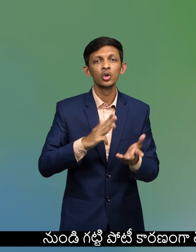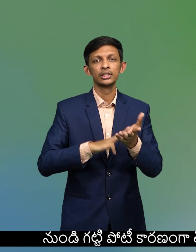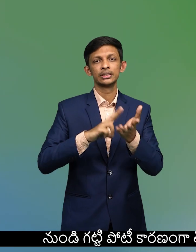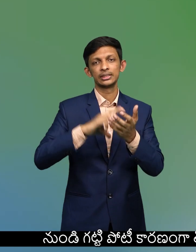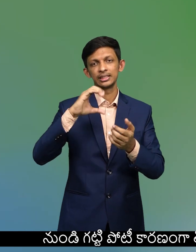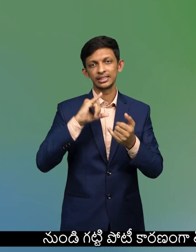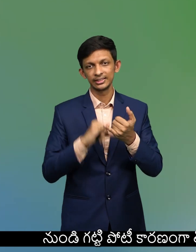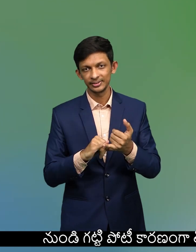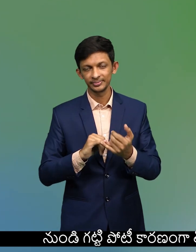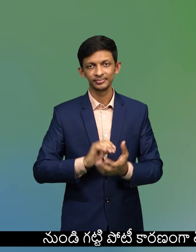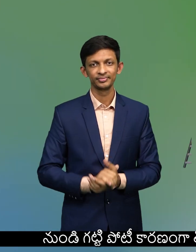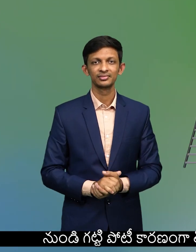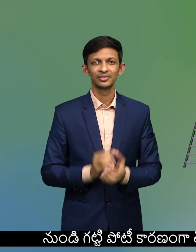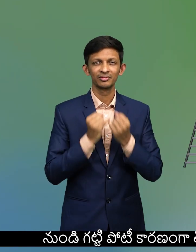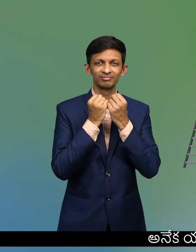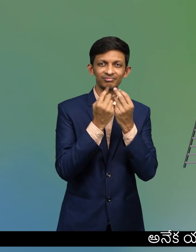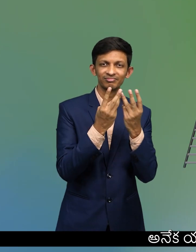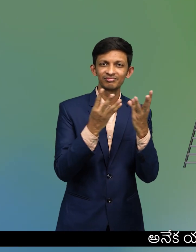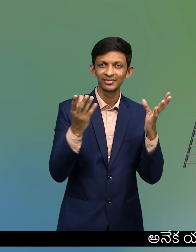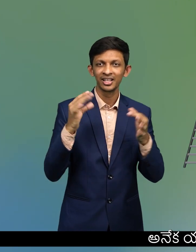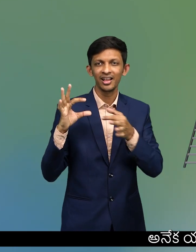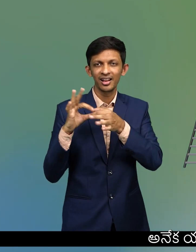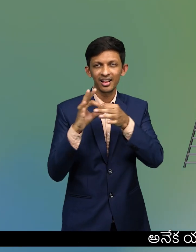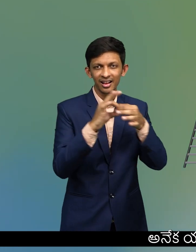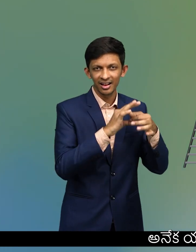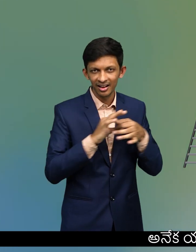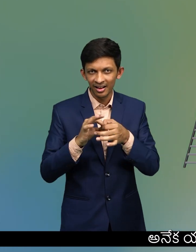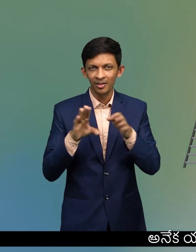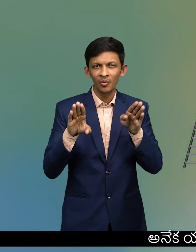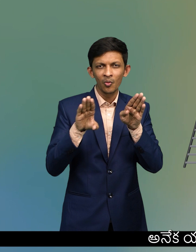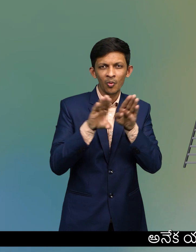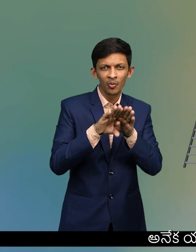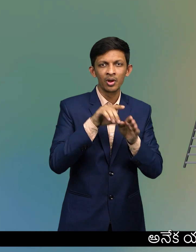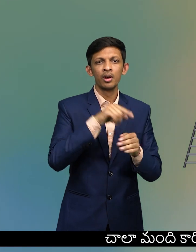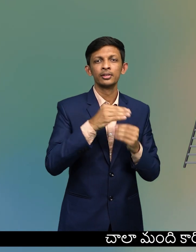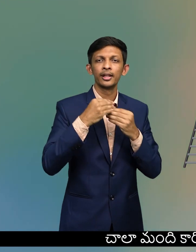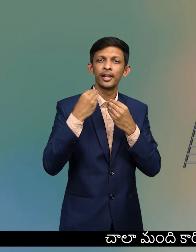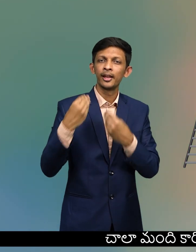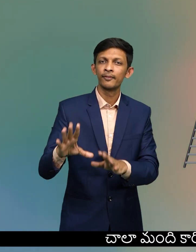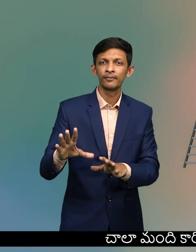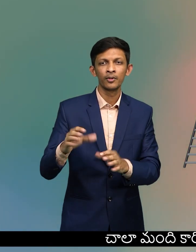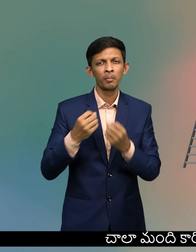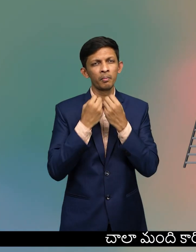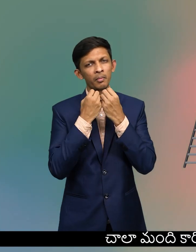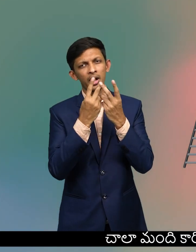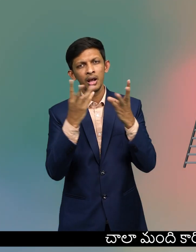అనేక యూనిట్లు మూతపడ్డాయి. చాలామంది కార్మికులు ఉపాధి